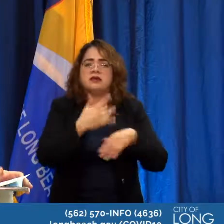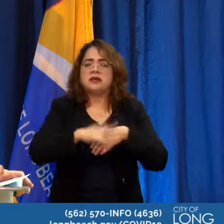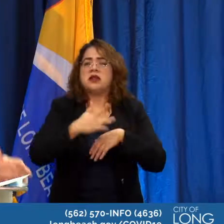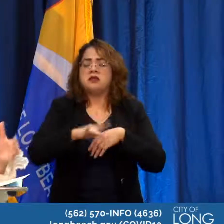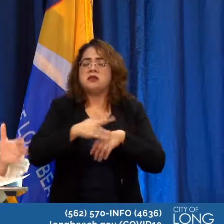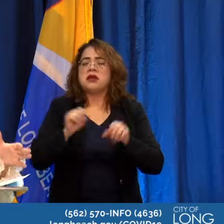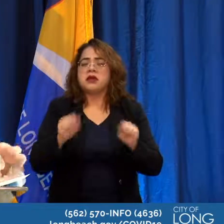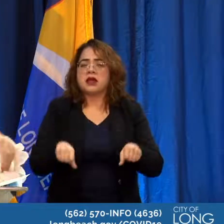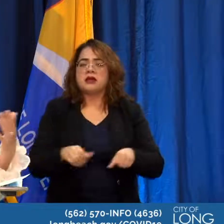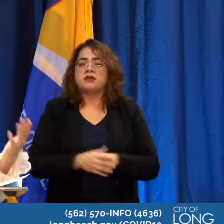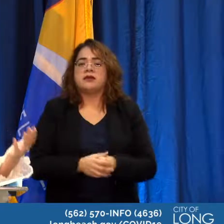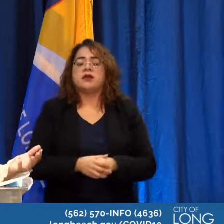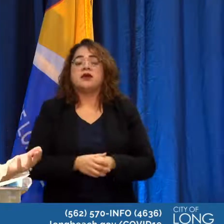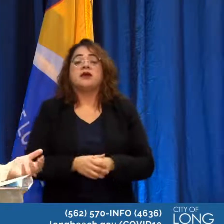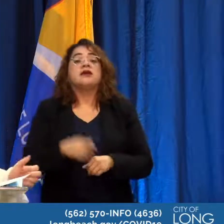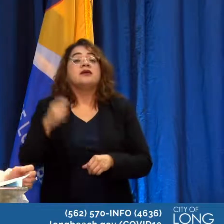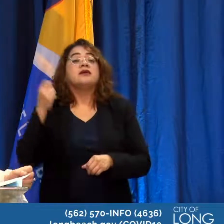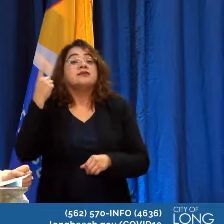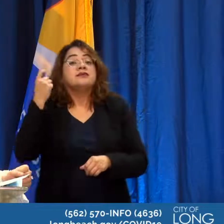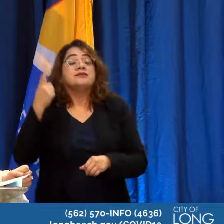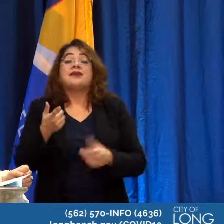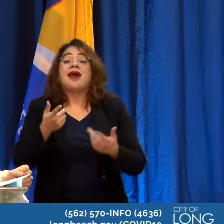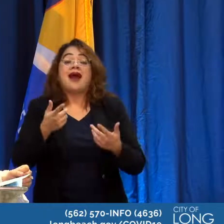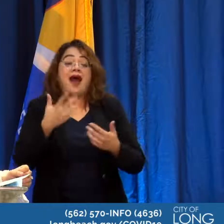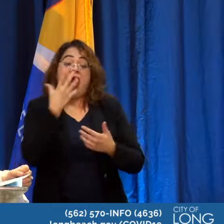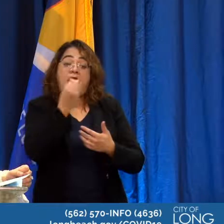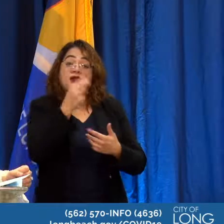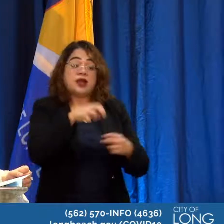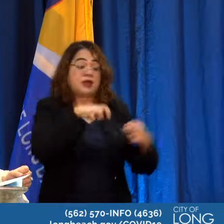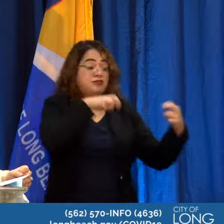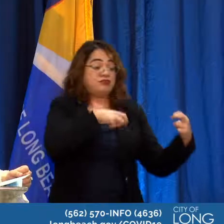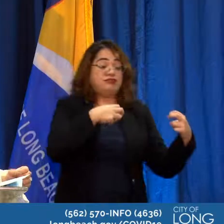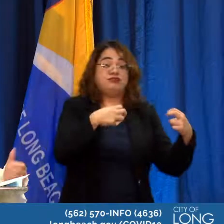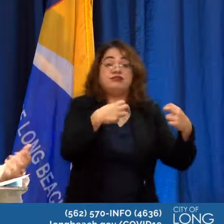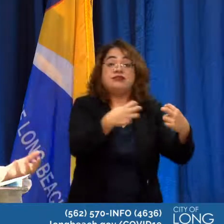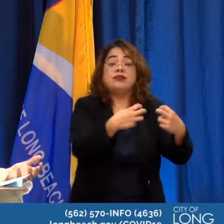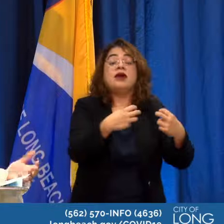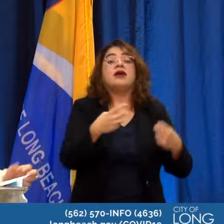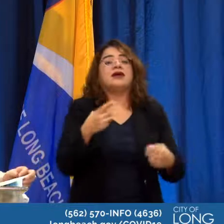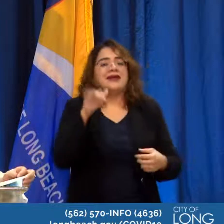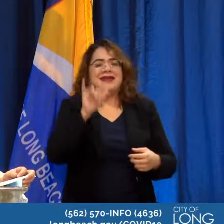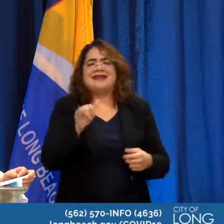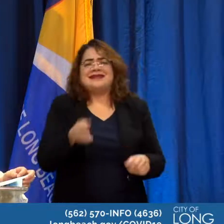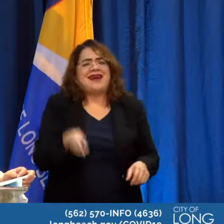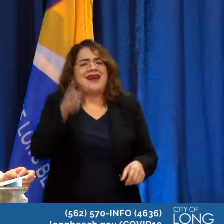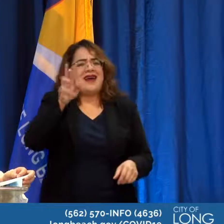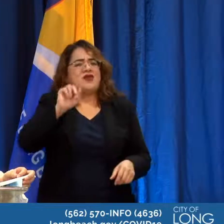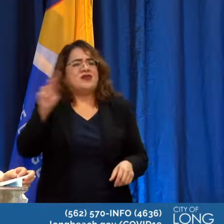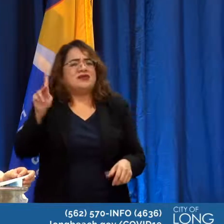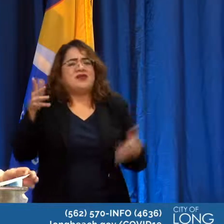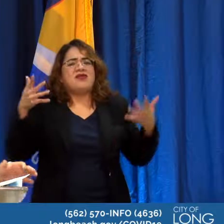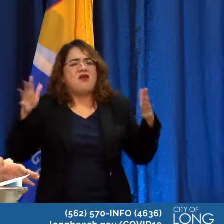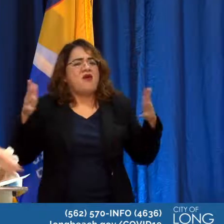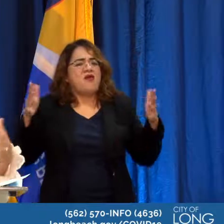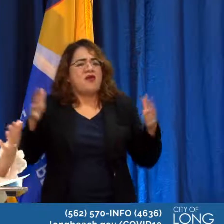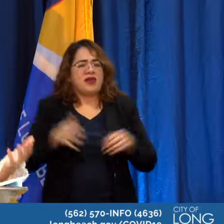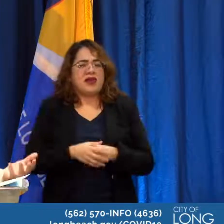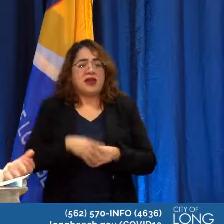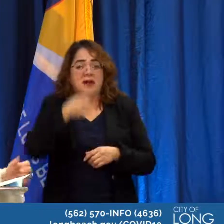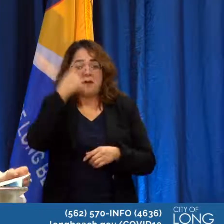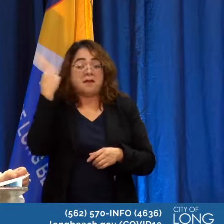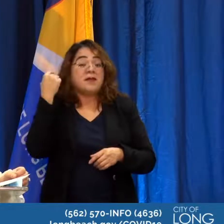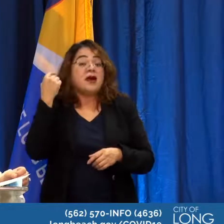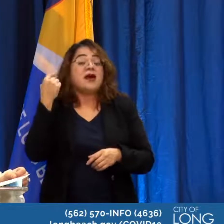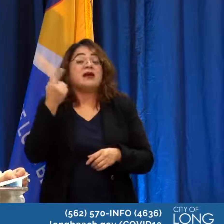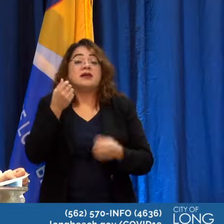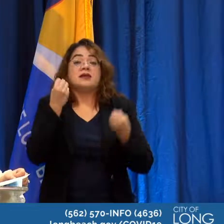un restaurante a comer, aunque sea afuera en el patio, es la única manera de que varias personas de